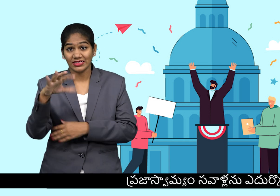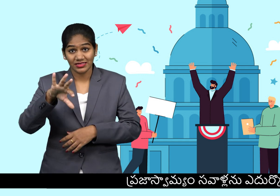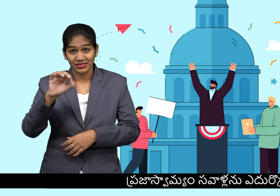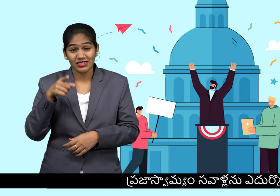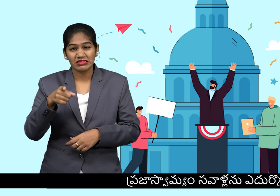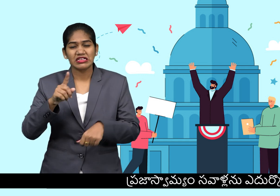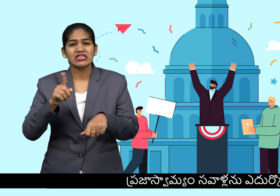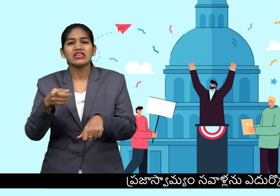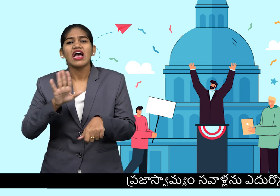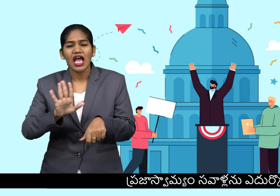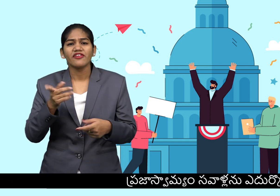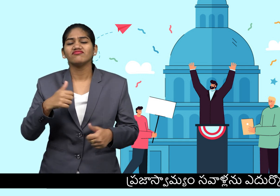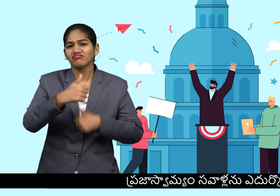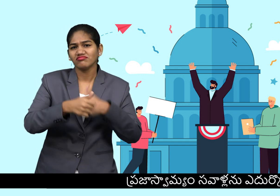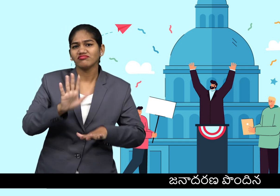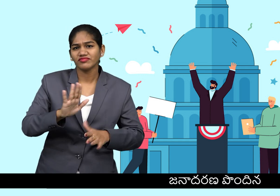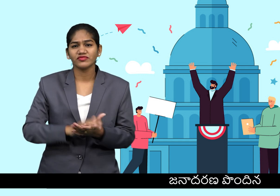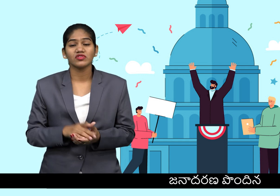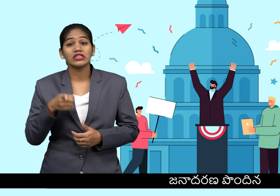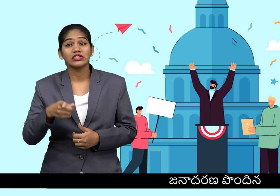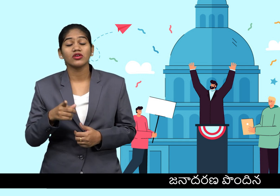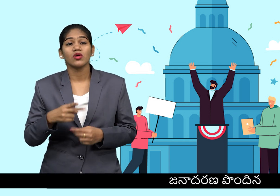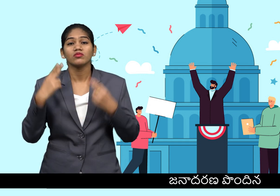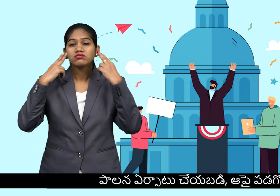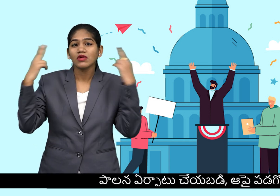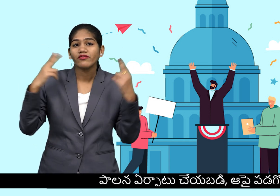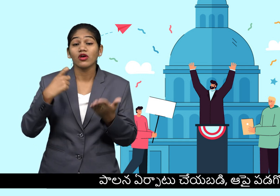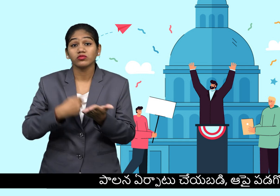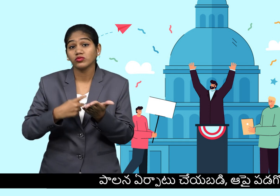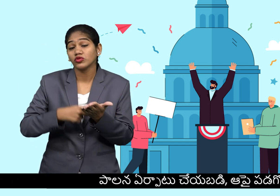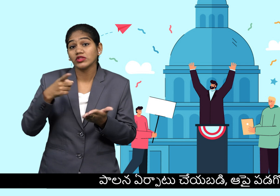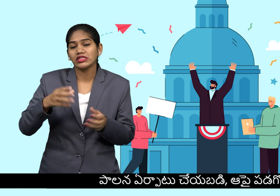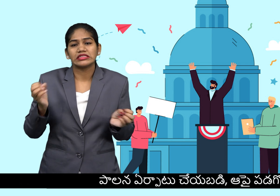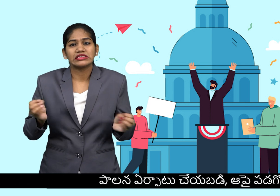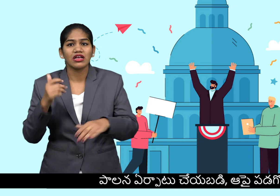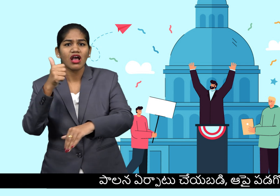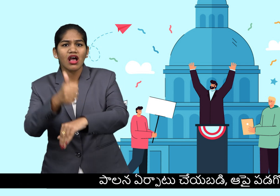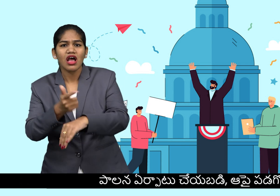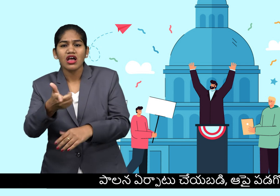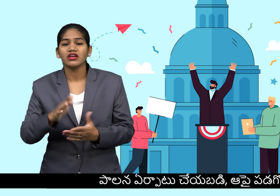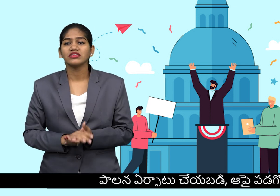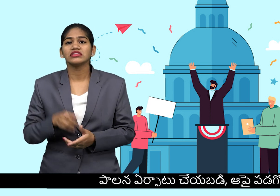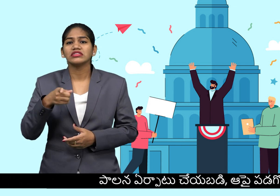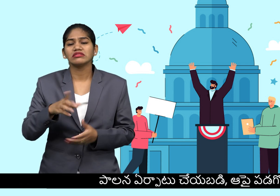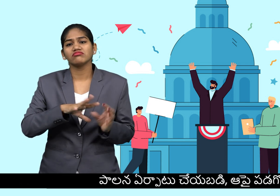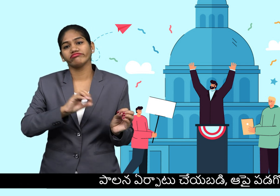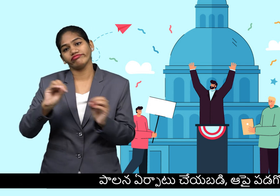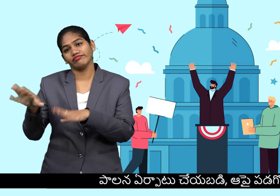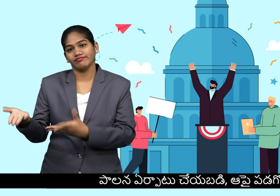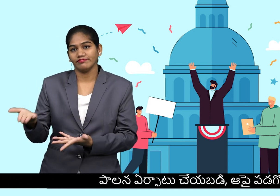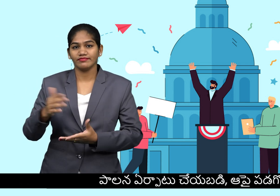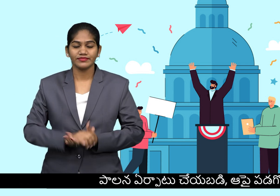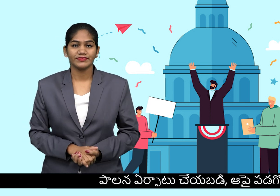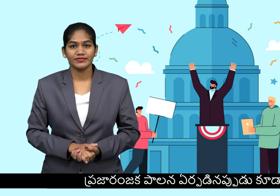ప్రజాస్వామ్యం సవాళ్లను ఎదుర్కొంది. జనాదరణ పొందిన పాలన ఏర్పాటు చేయబడి ఆపై